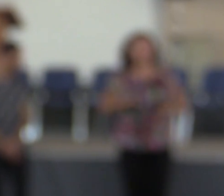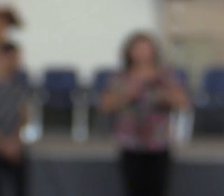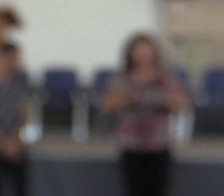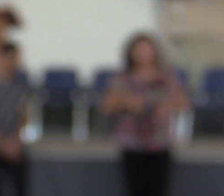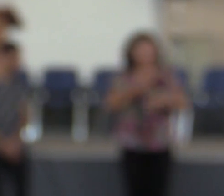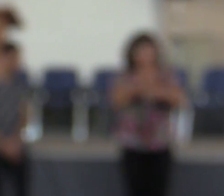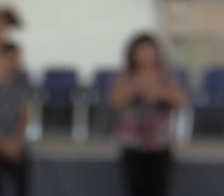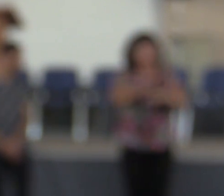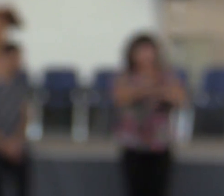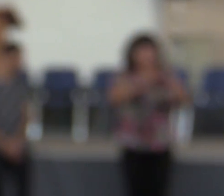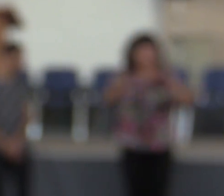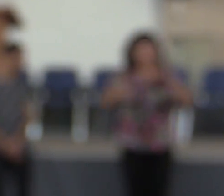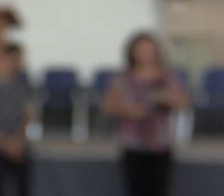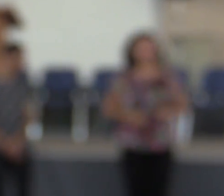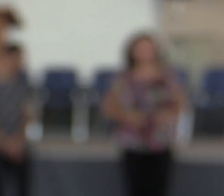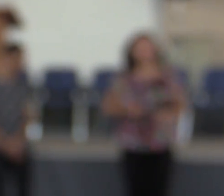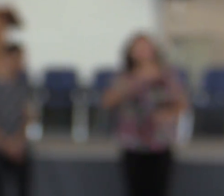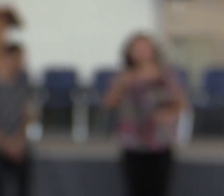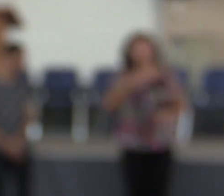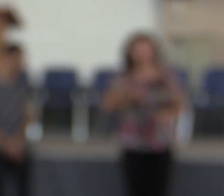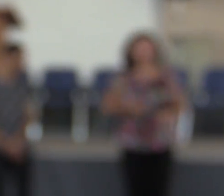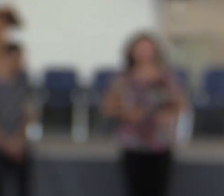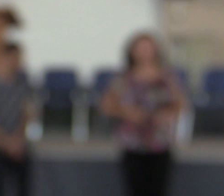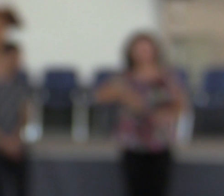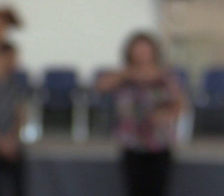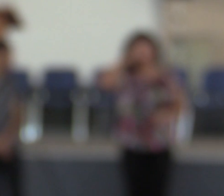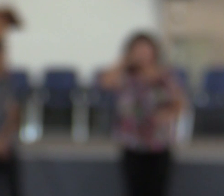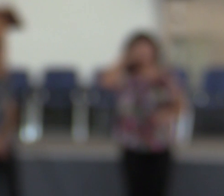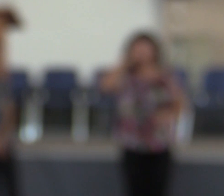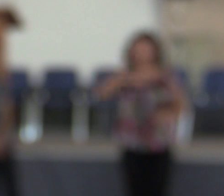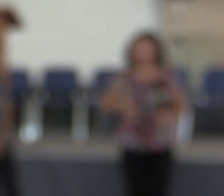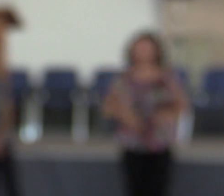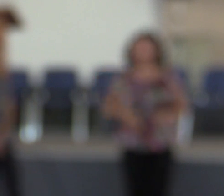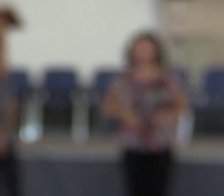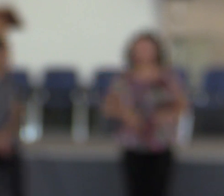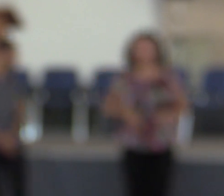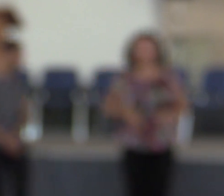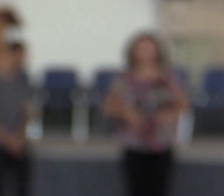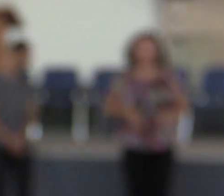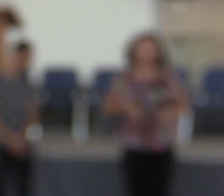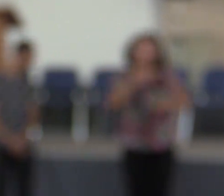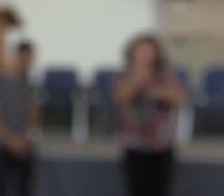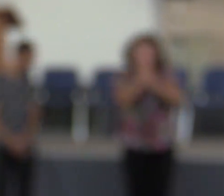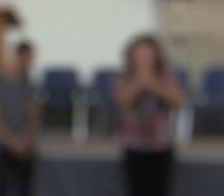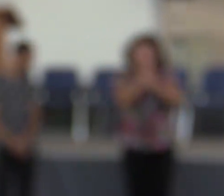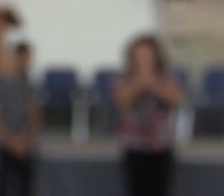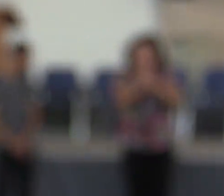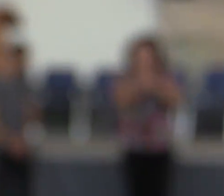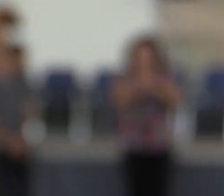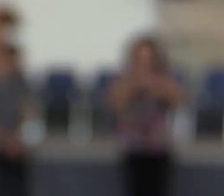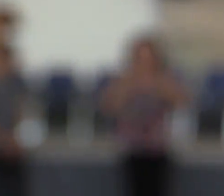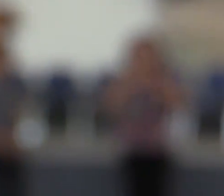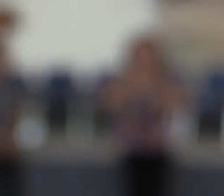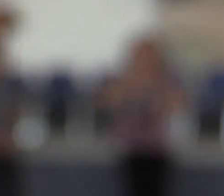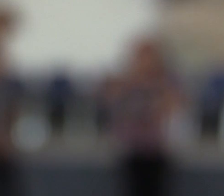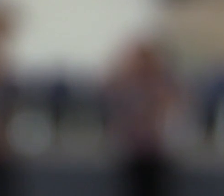pâine pe masă și în zilnicul pas o crotire. Ceea ce îmi place la